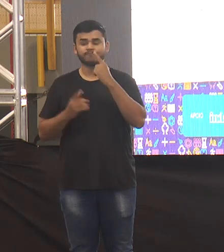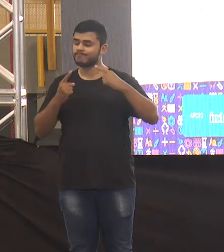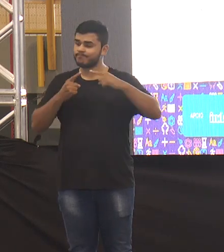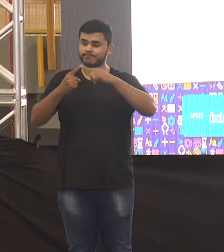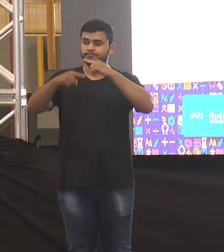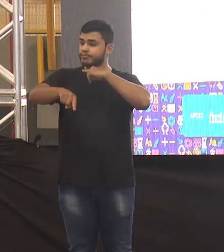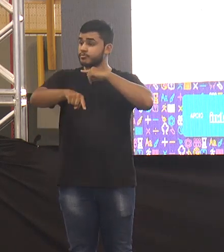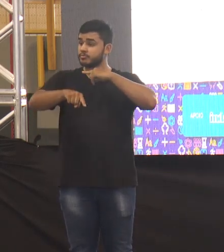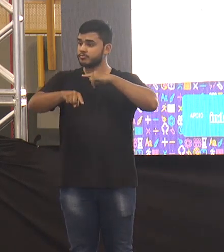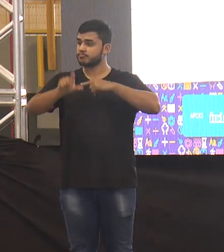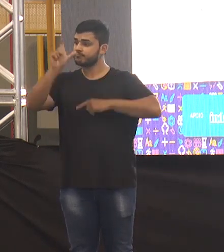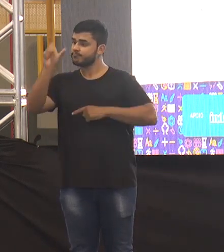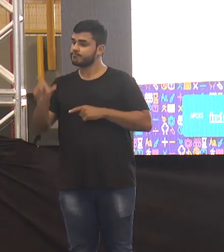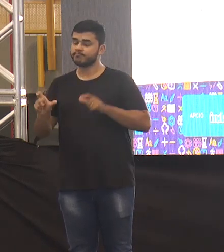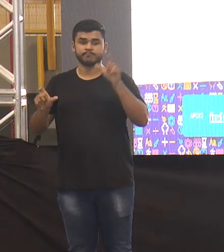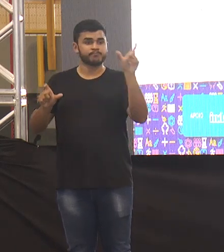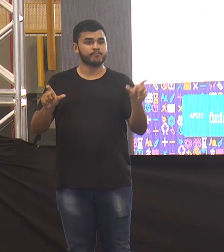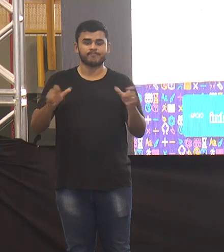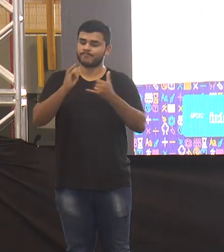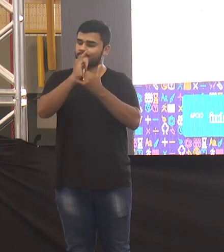Agora,